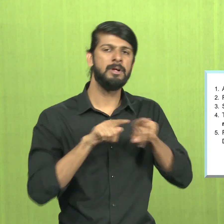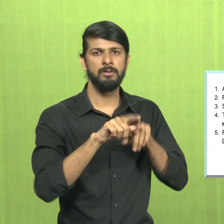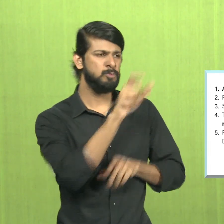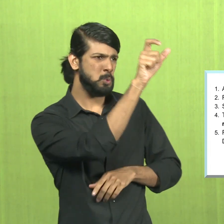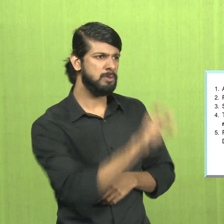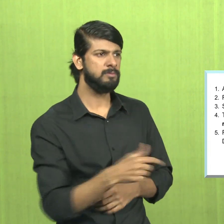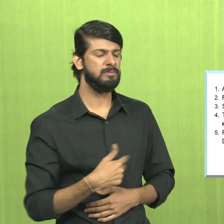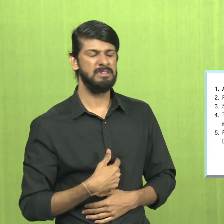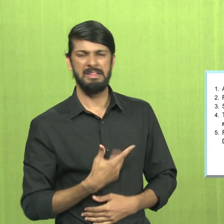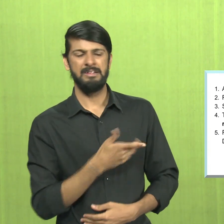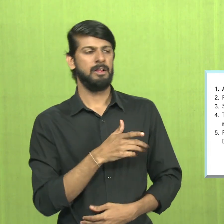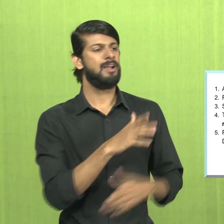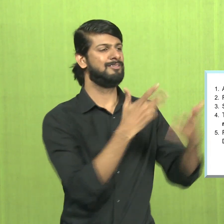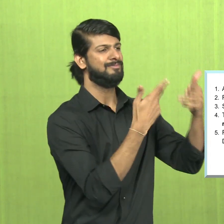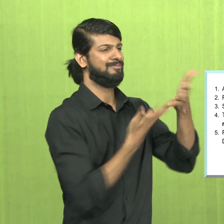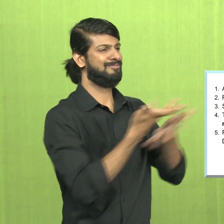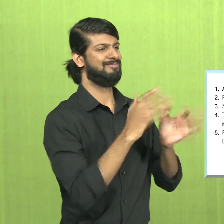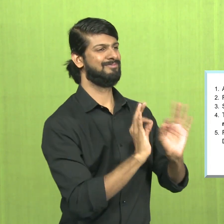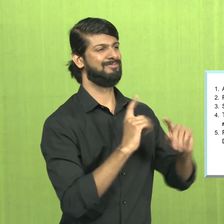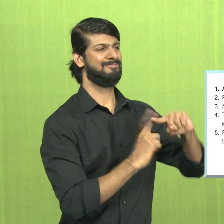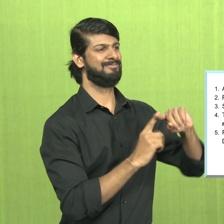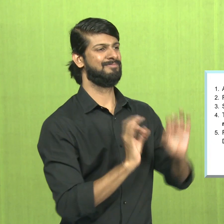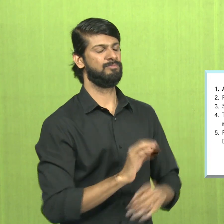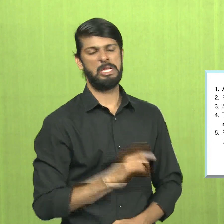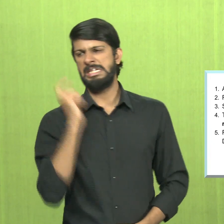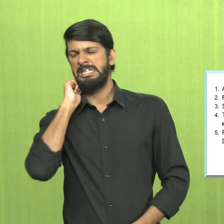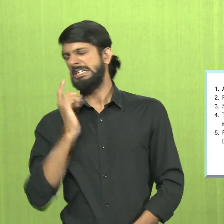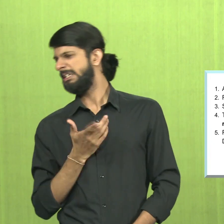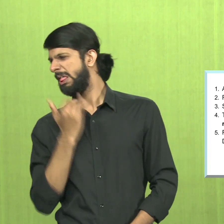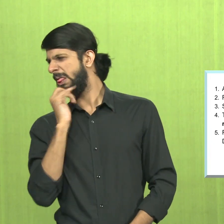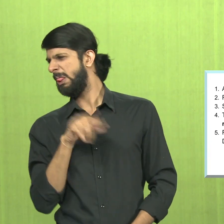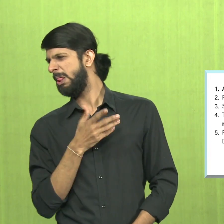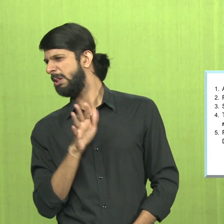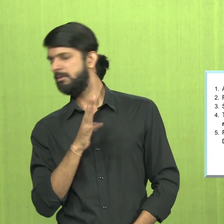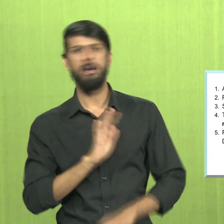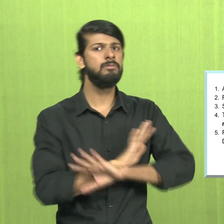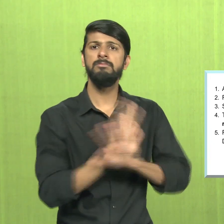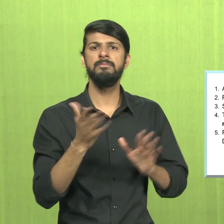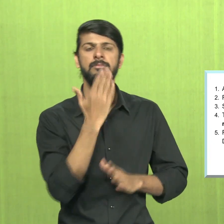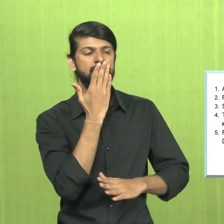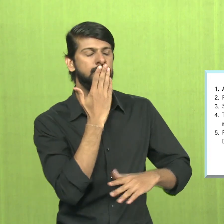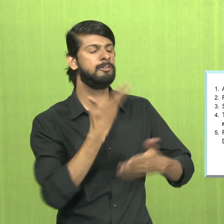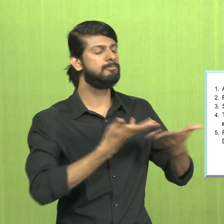कि शो वायलेंस को भी अपलोड टाइप्स इन गिव व और लिफ्टिंग